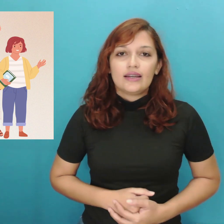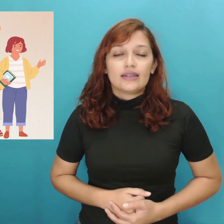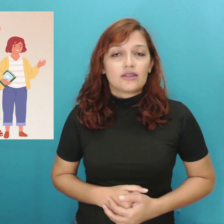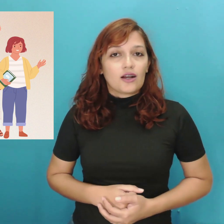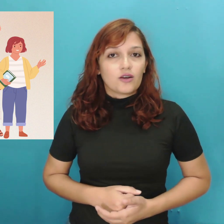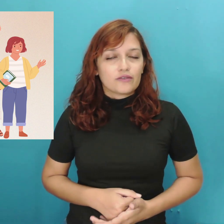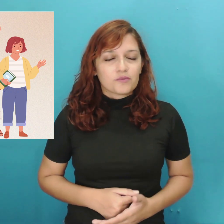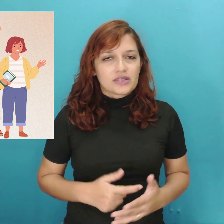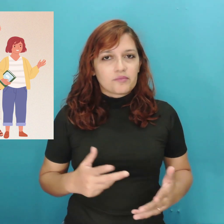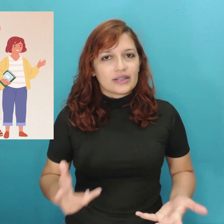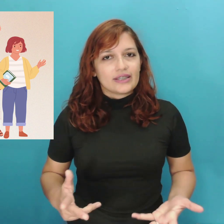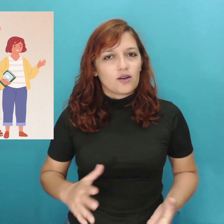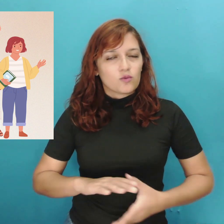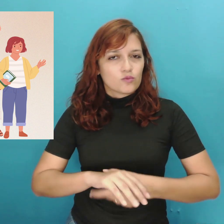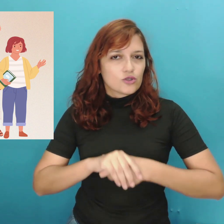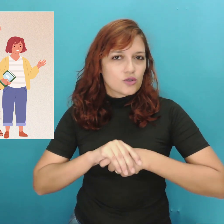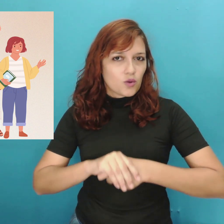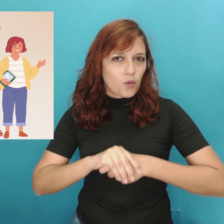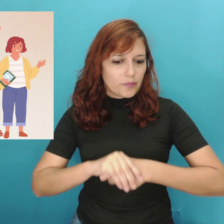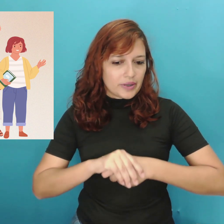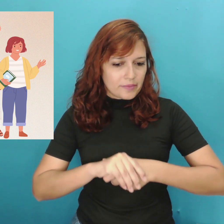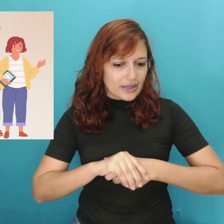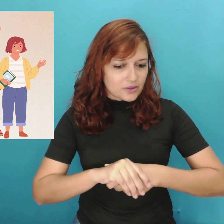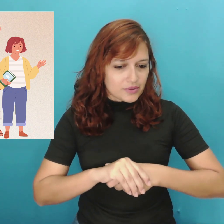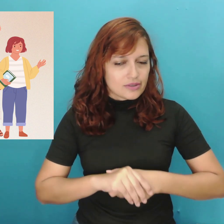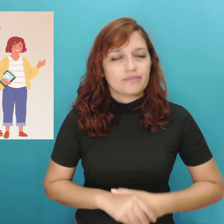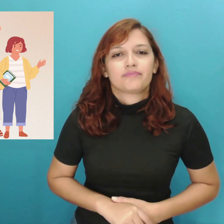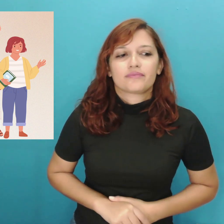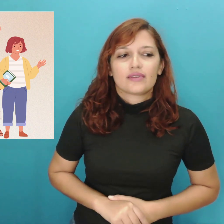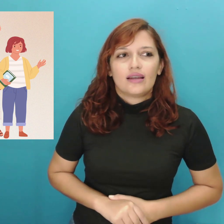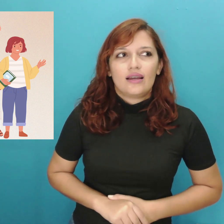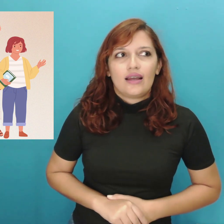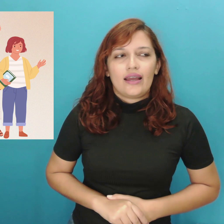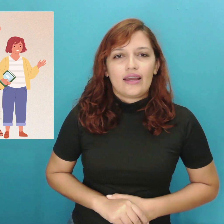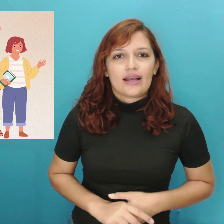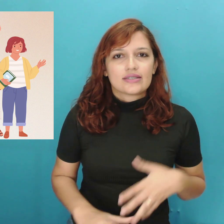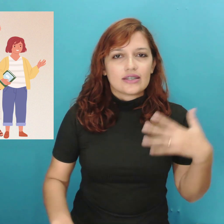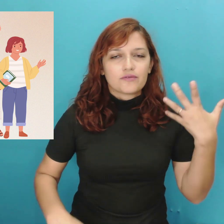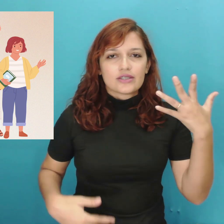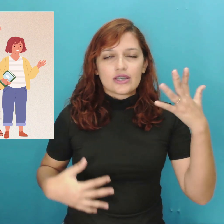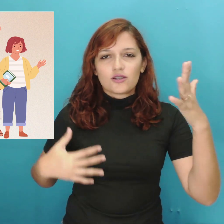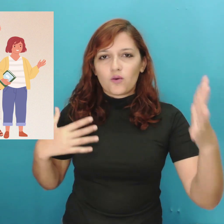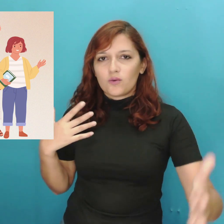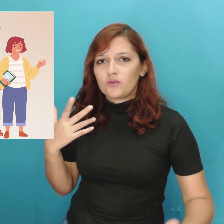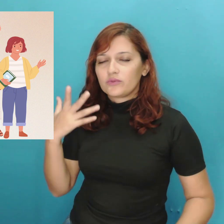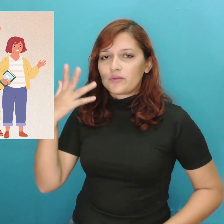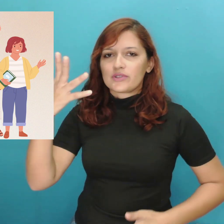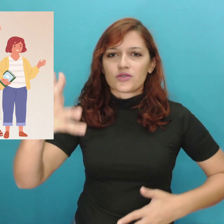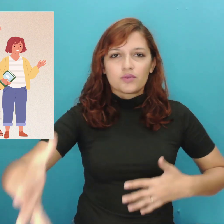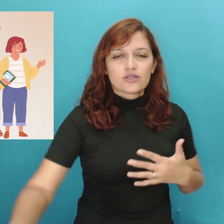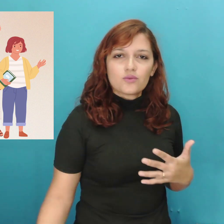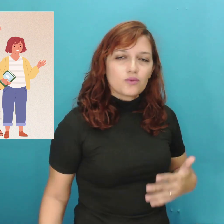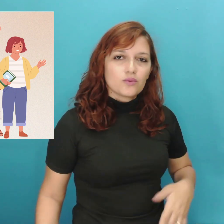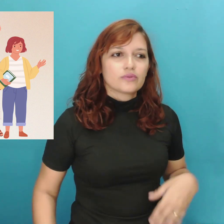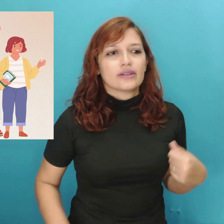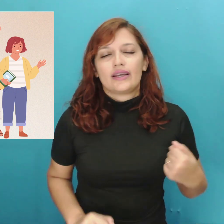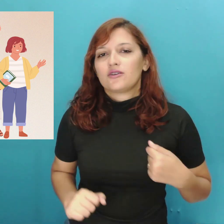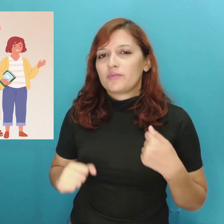Então, agora vamos aprender alguns cumprimentos. Assim que você encontra a pessoa surda, né? Como é que